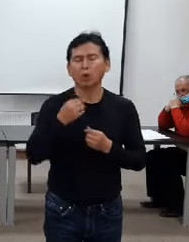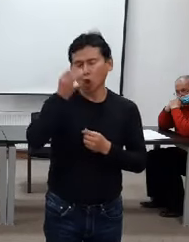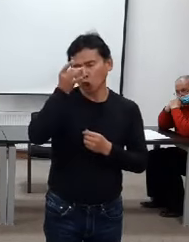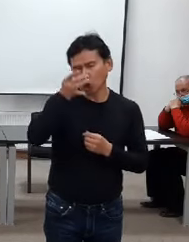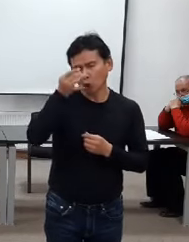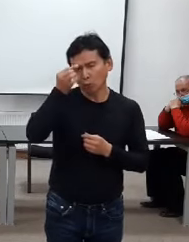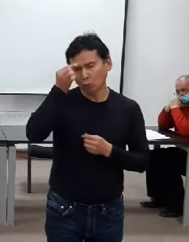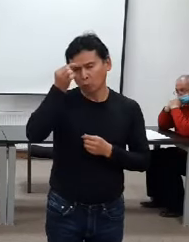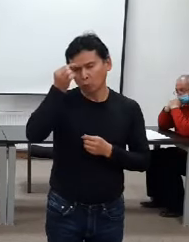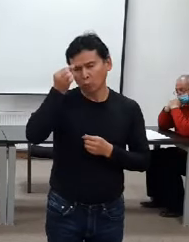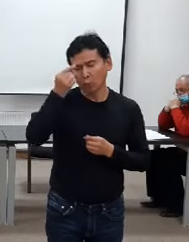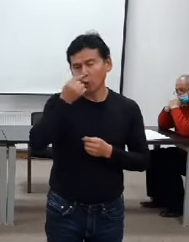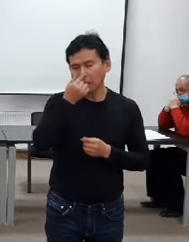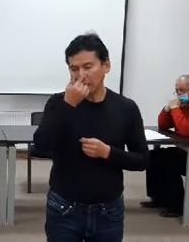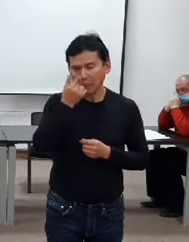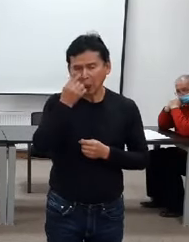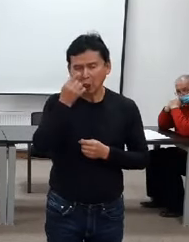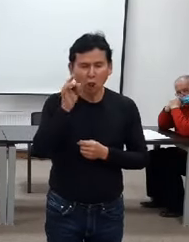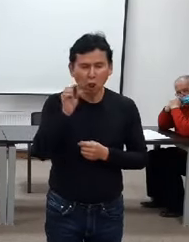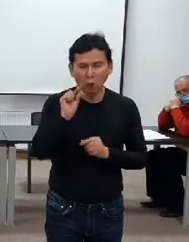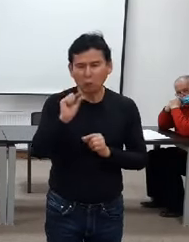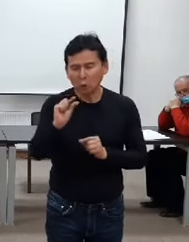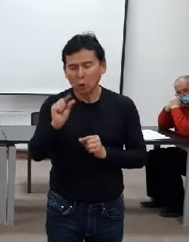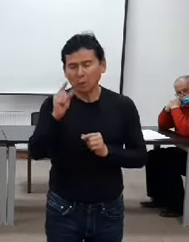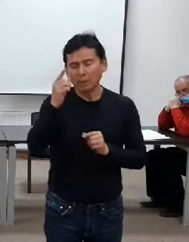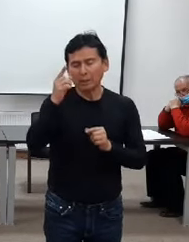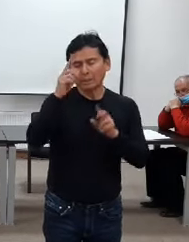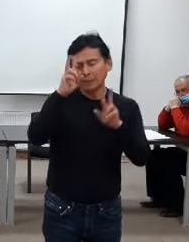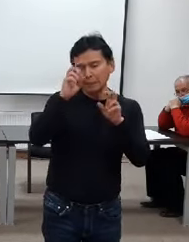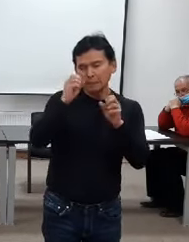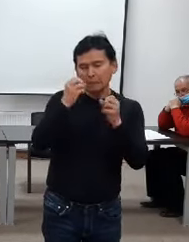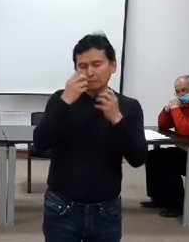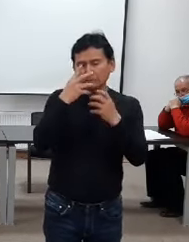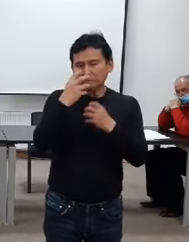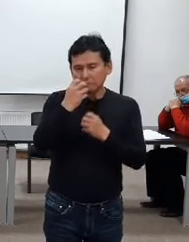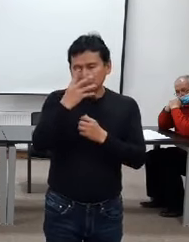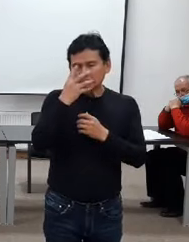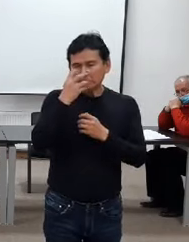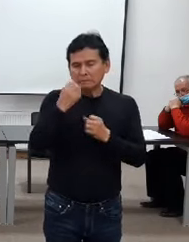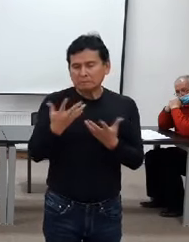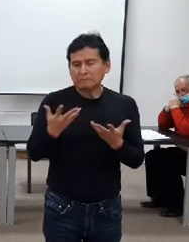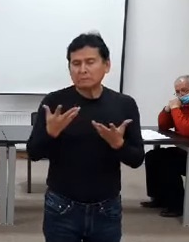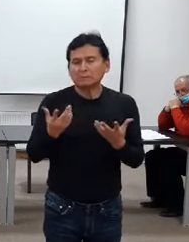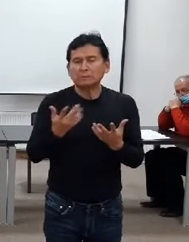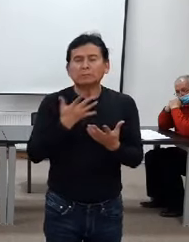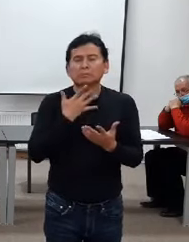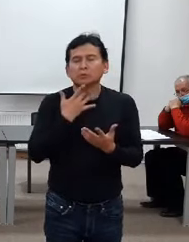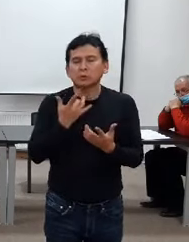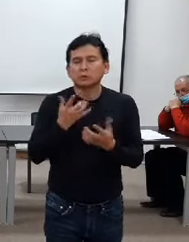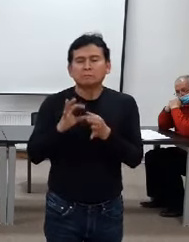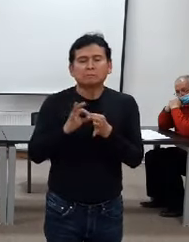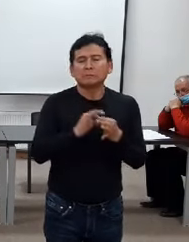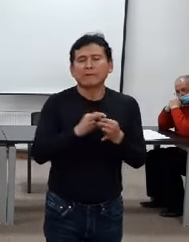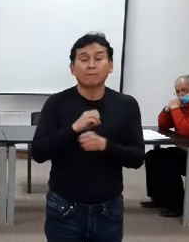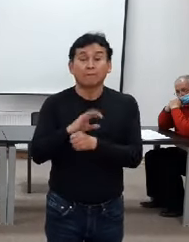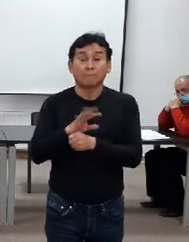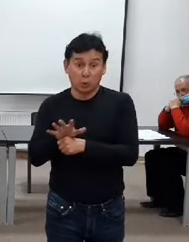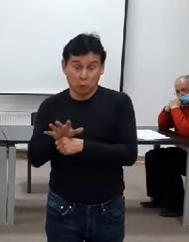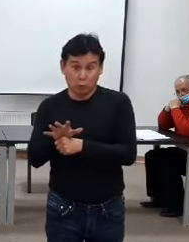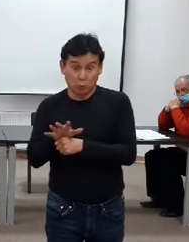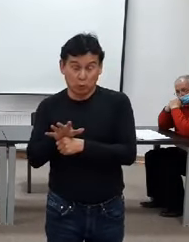un poco a nivel de las fosas nasales, que tiene que ver un poco con la irritación y la gran irritabilidad que genera este virus en las